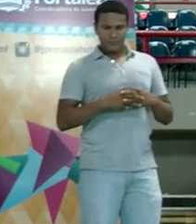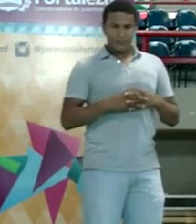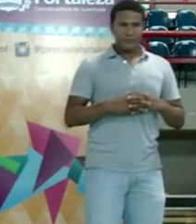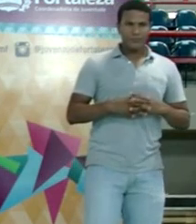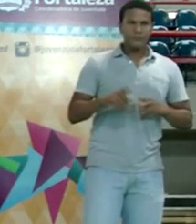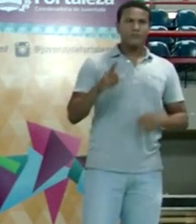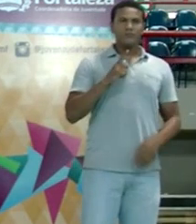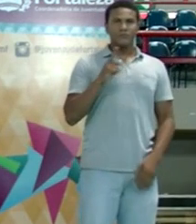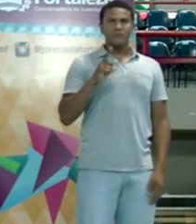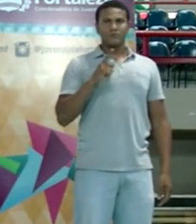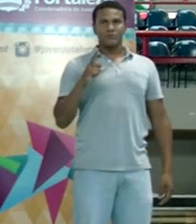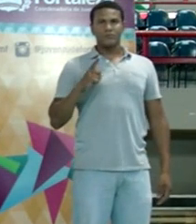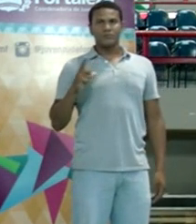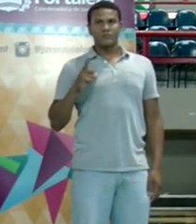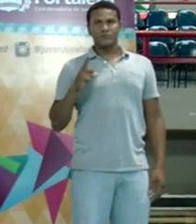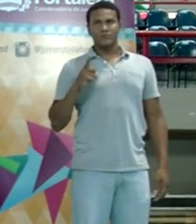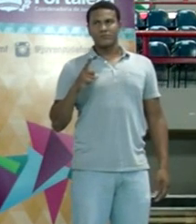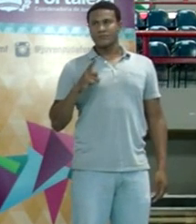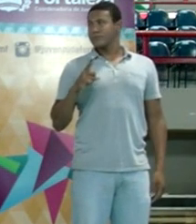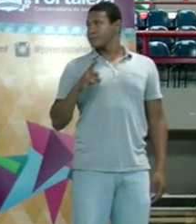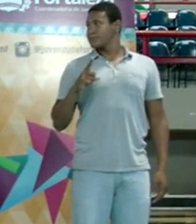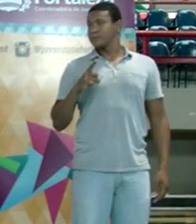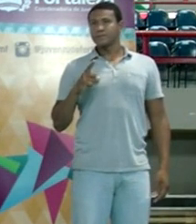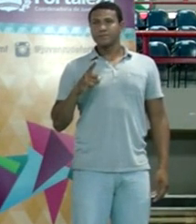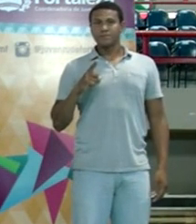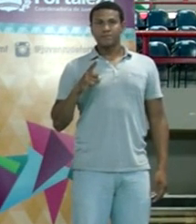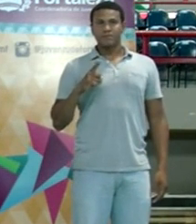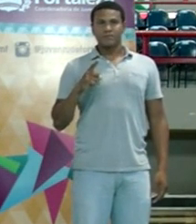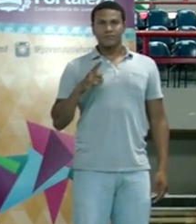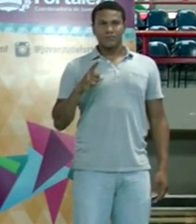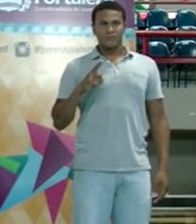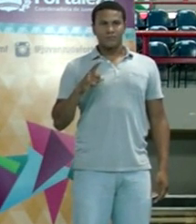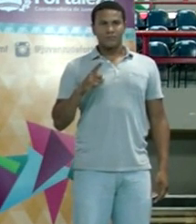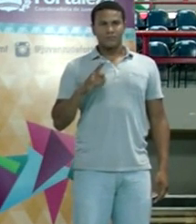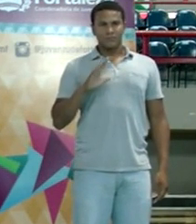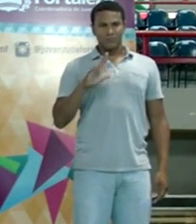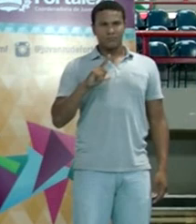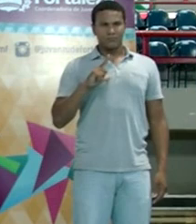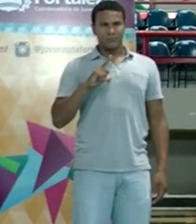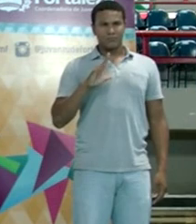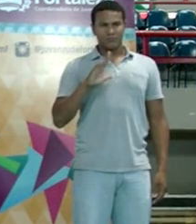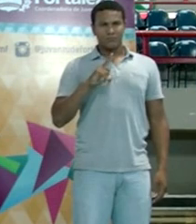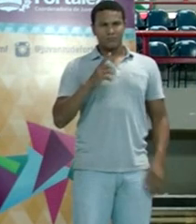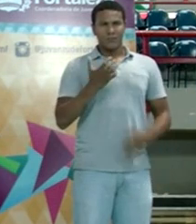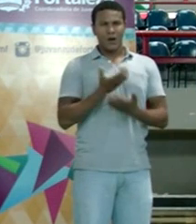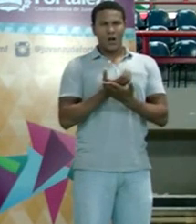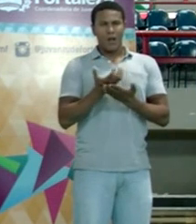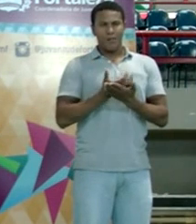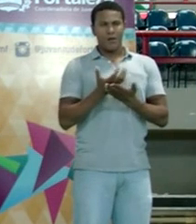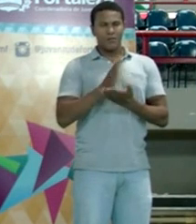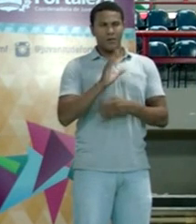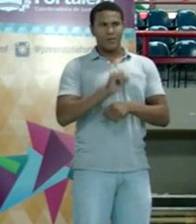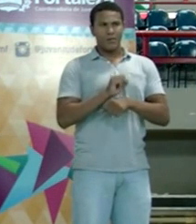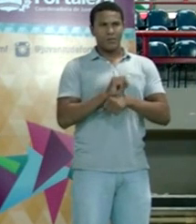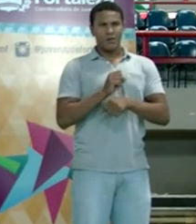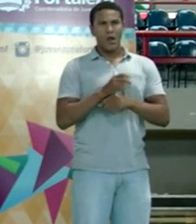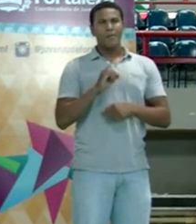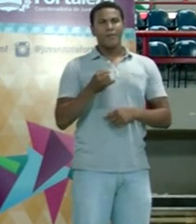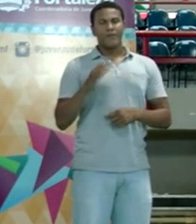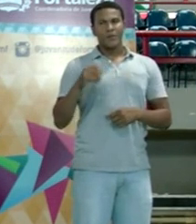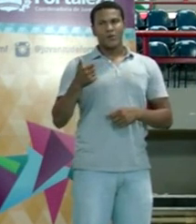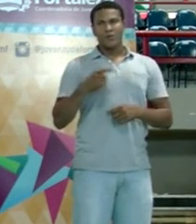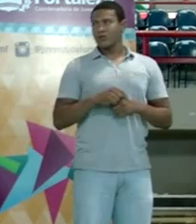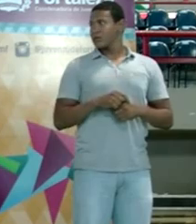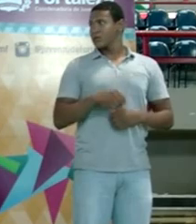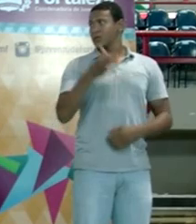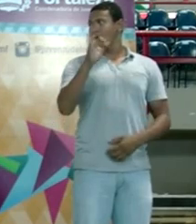Tem uma aqui, deixa eu só ver aqui. Certo, eu cito já os gabaritos aí, pessoal, mas é para a gente poder aproveitar melhor. Vamos